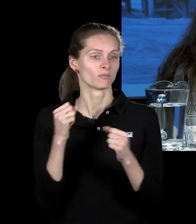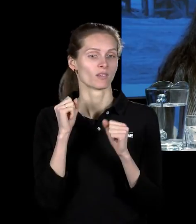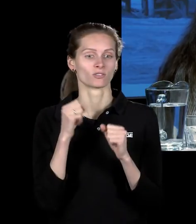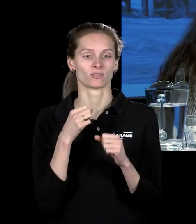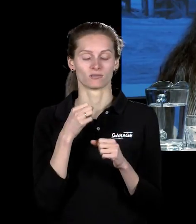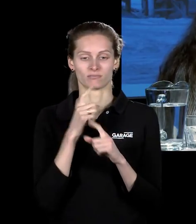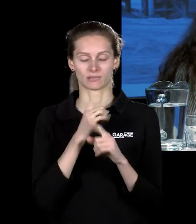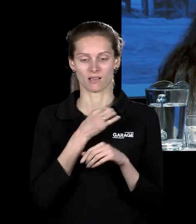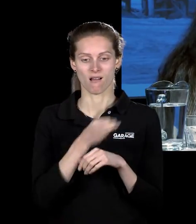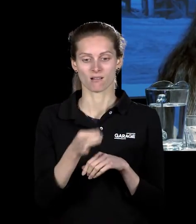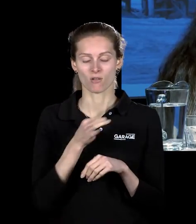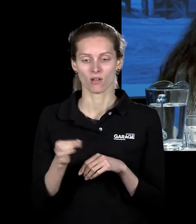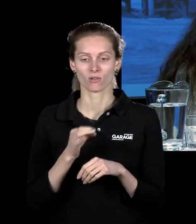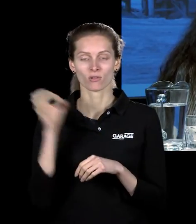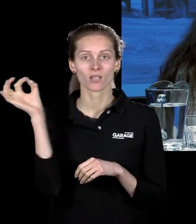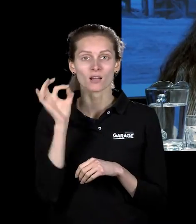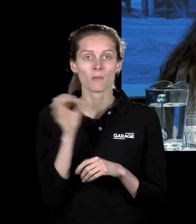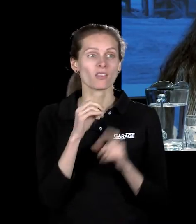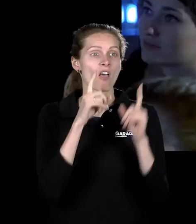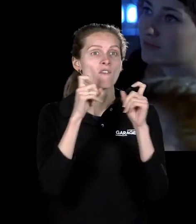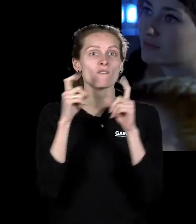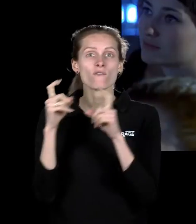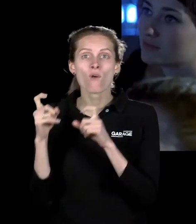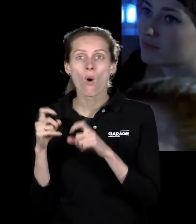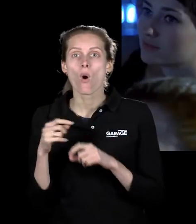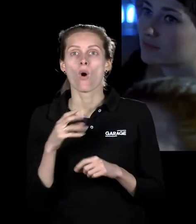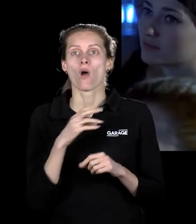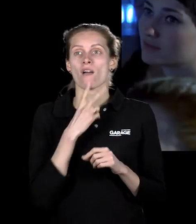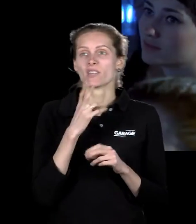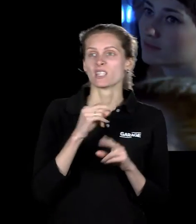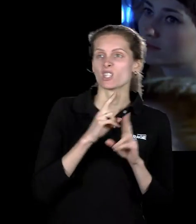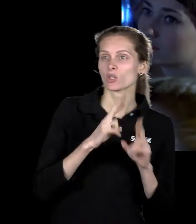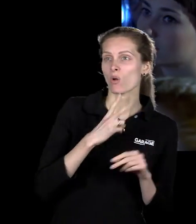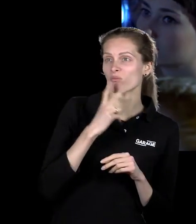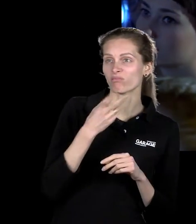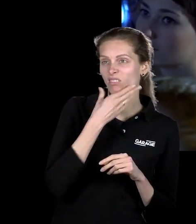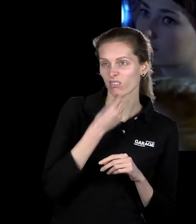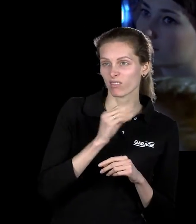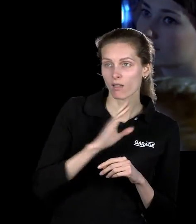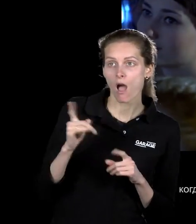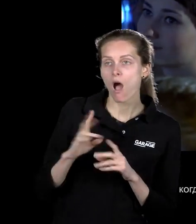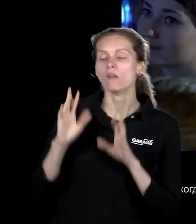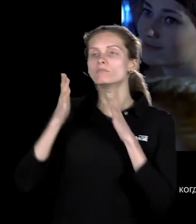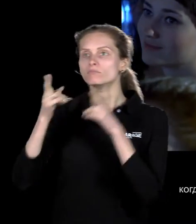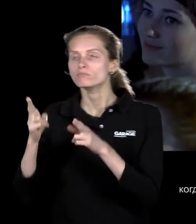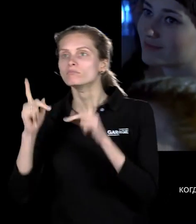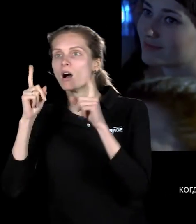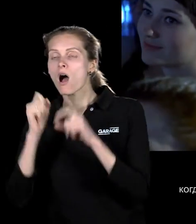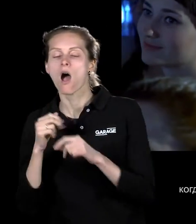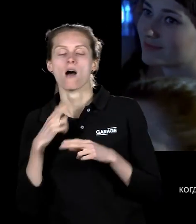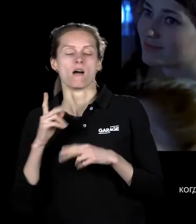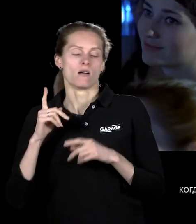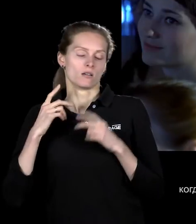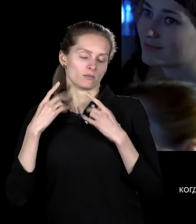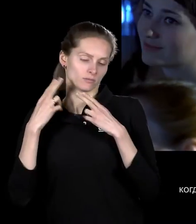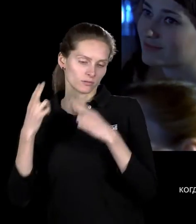Германии, снимают то, что никому не кажется красивым, ночуют в машине, чтобы застать раннее утро, когда нету солнца и нету